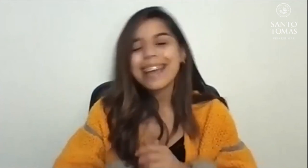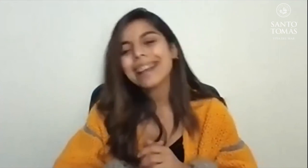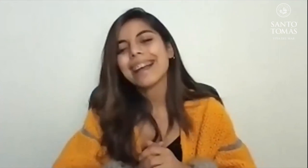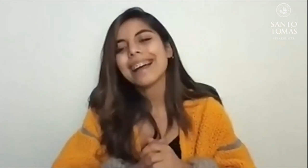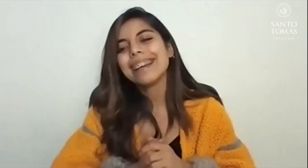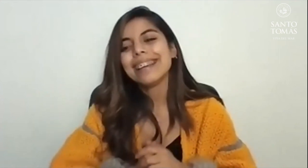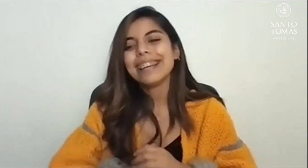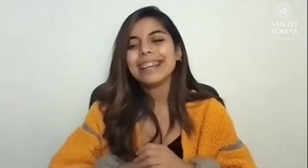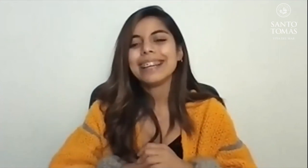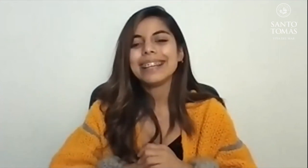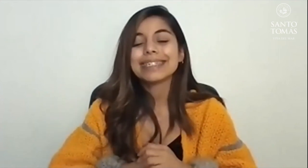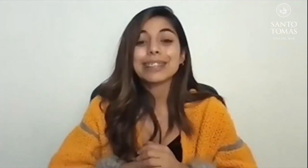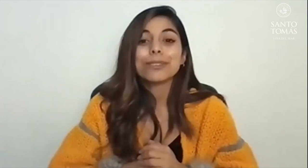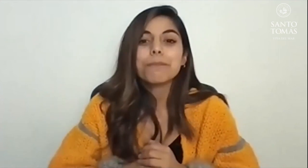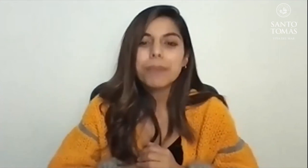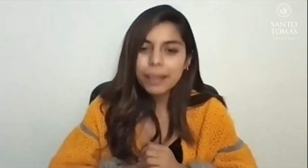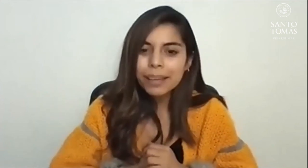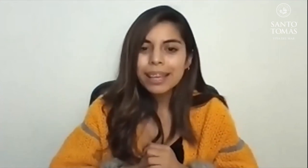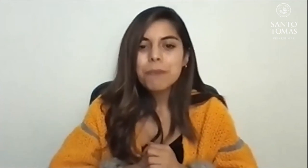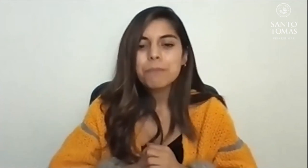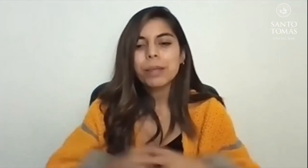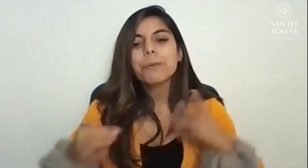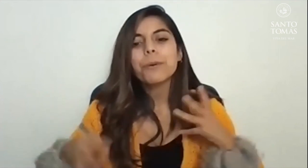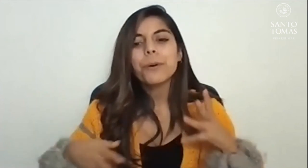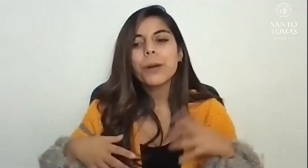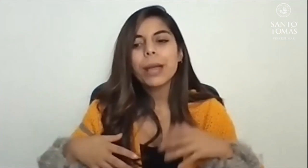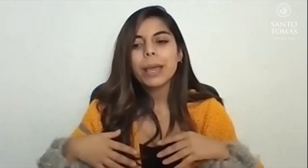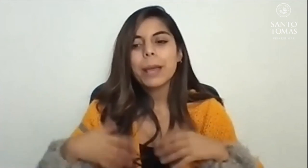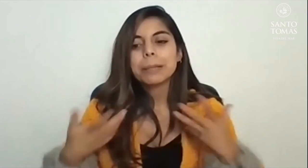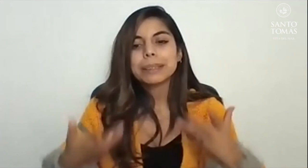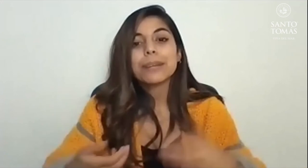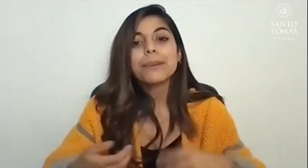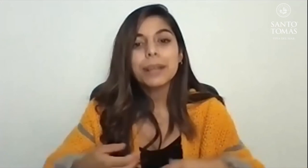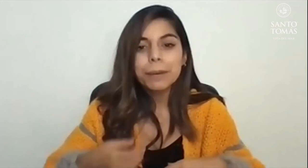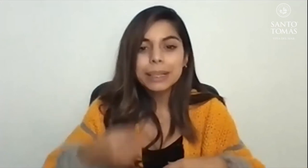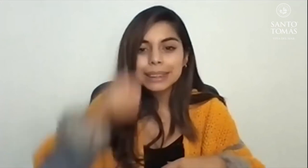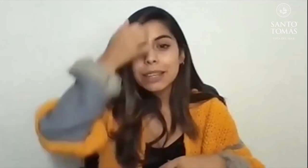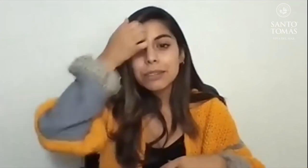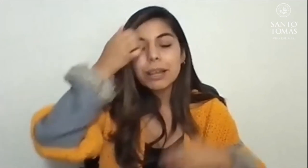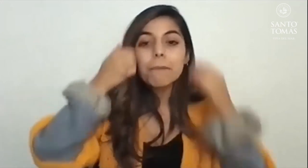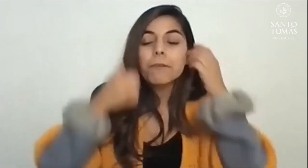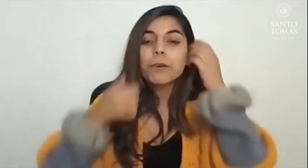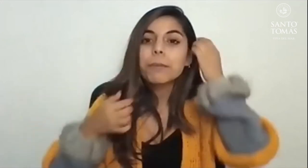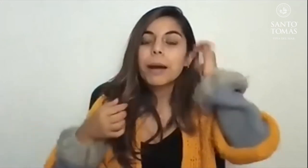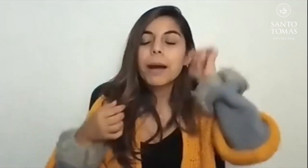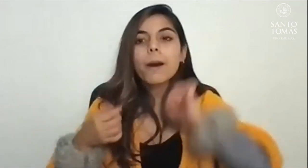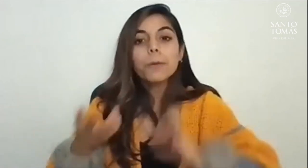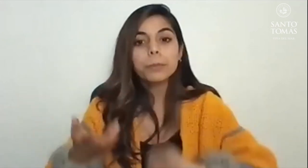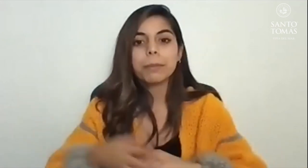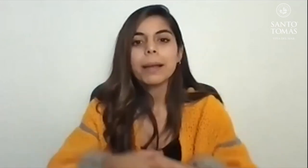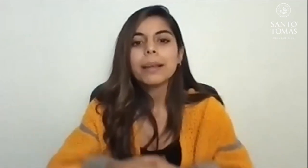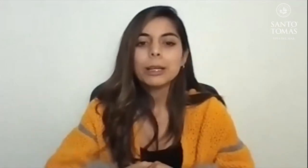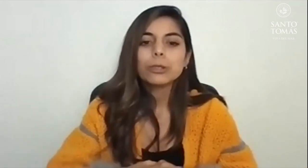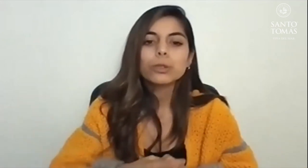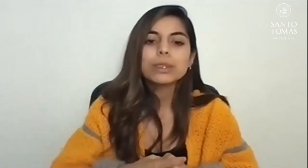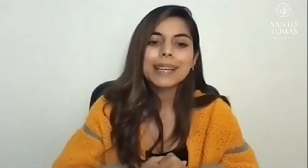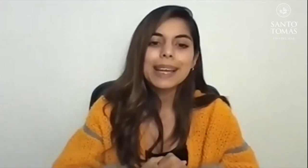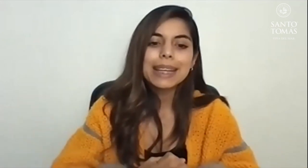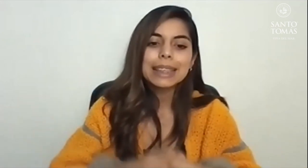mañana en Santo Tomás, podamos expresarnos en lengua de señas de una forma óptima. Entonces, este tema